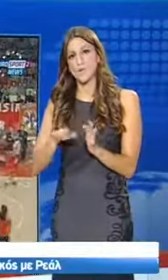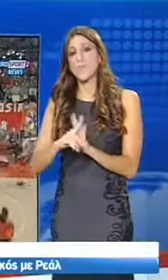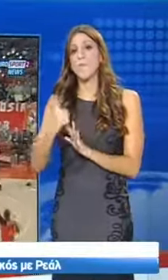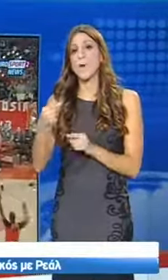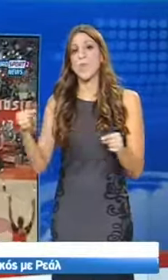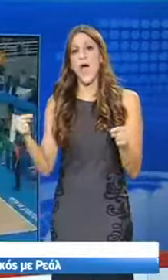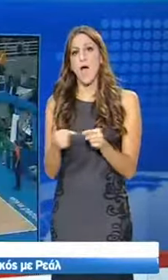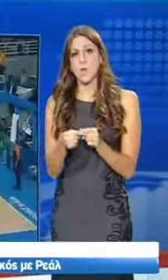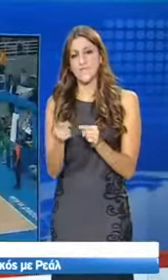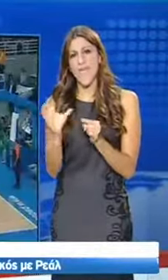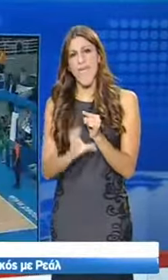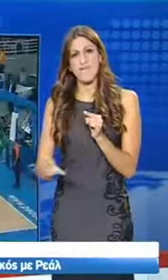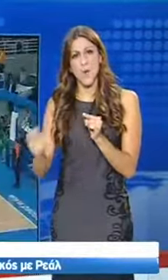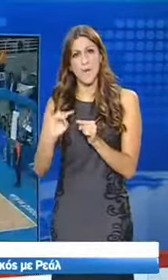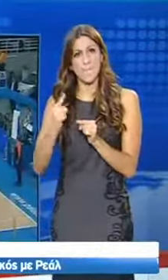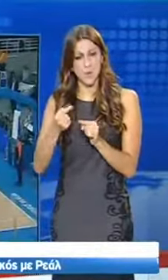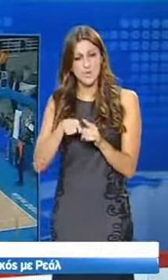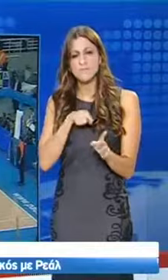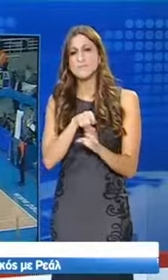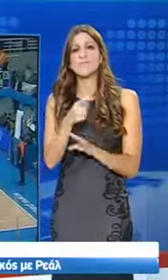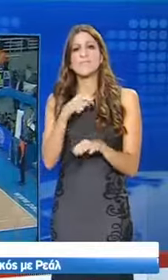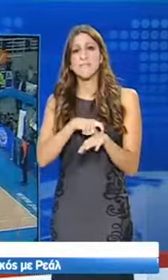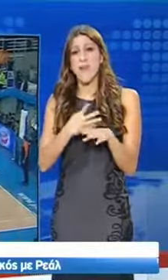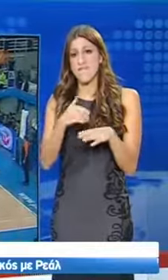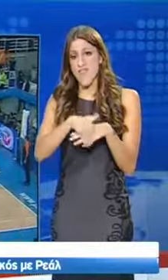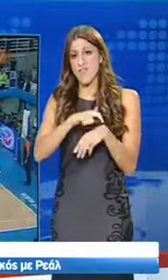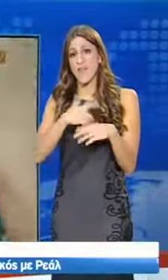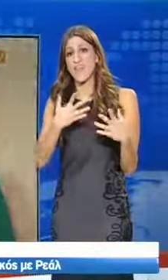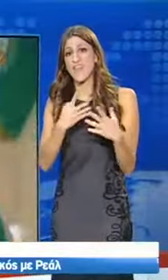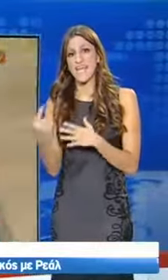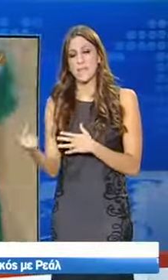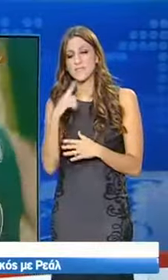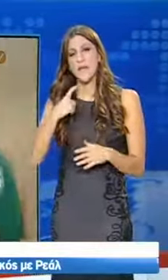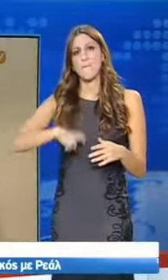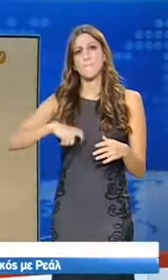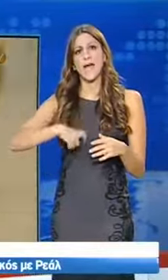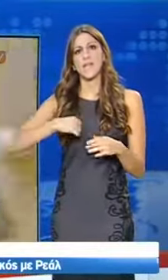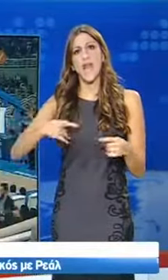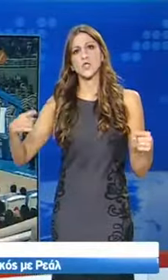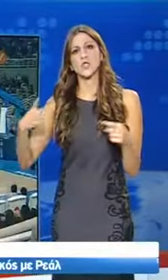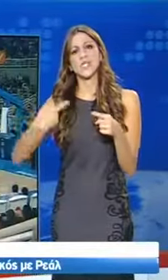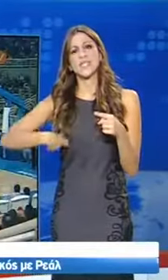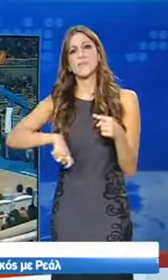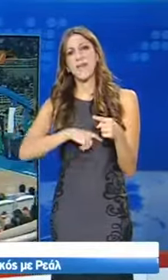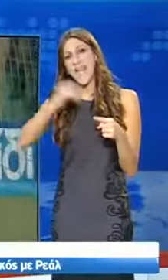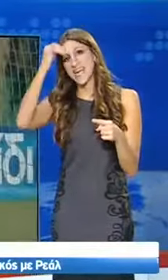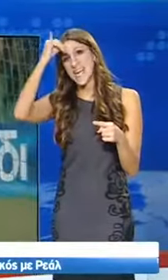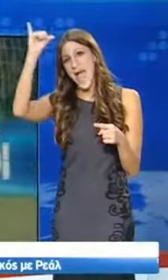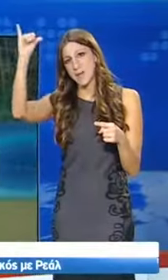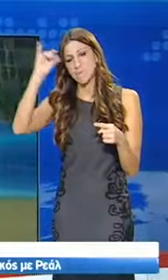ομίλου της Ευρωλίγκα του μπάσκετ, απόψε στις 10.30 το βράδυ, ο Παναθηναϊκός αντιμετωπίζει στην Ισπανία τη Ρεάλ Μαδρίτης. Για την τρίτη